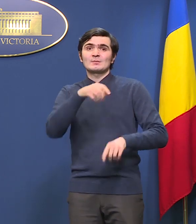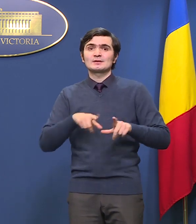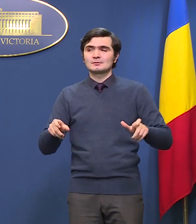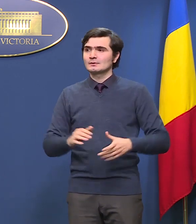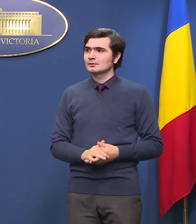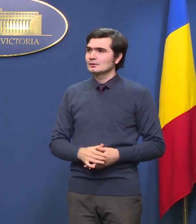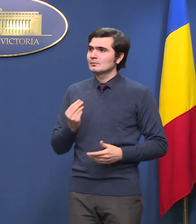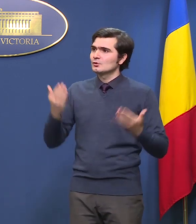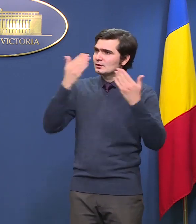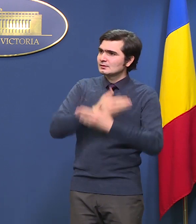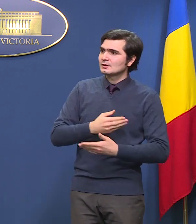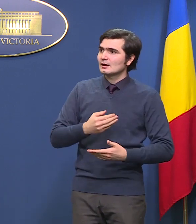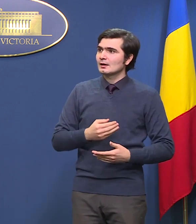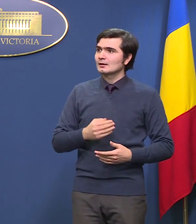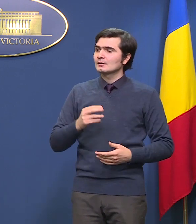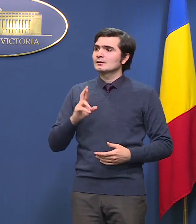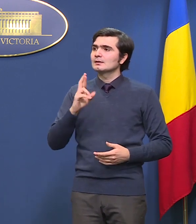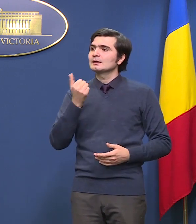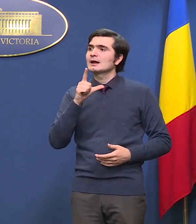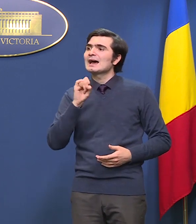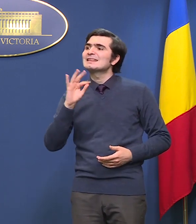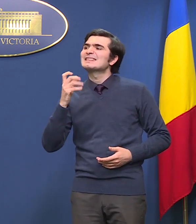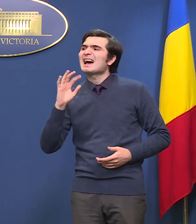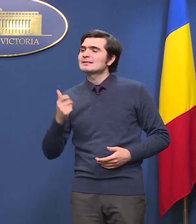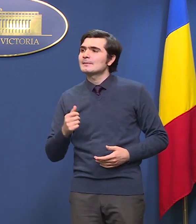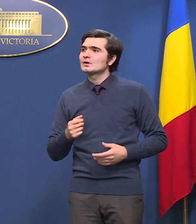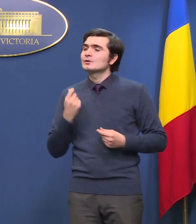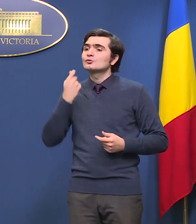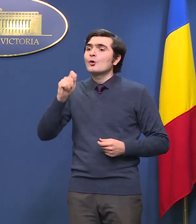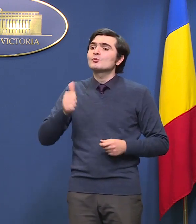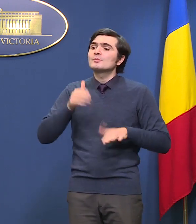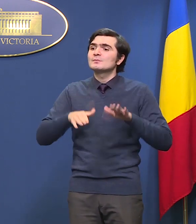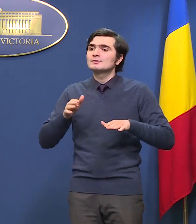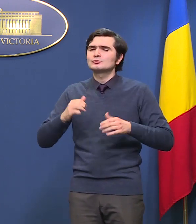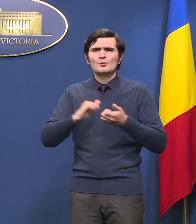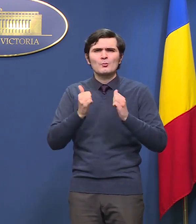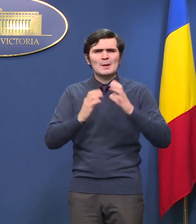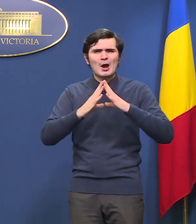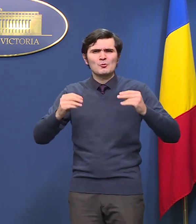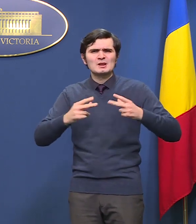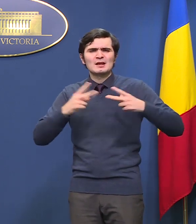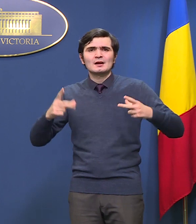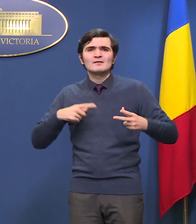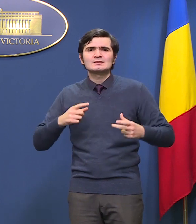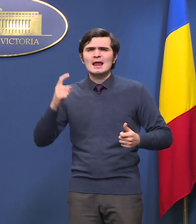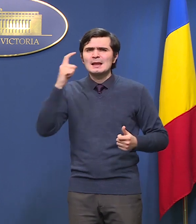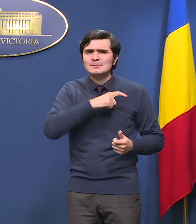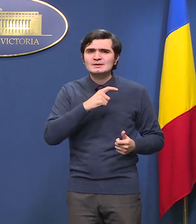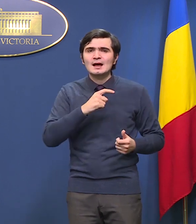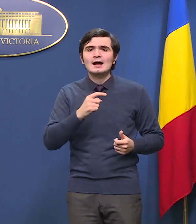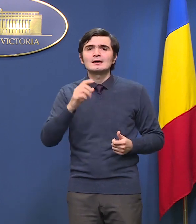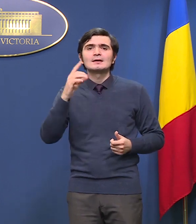seara, Mioara Costin, Realitatea Plus. Domnule premier, cea mai mare problemă a României de până acum pare să fi fost lipsa testelor care nu au